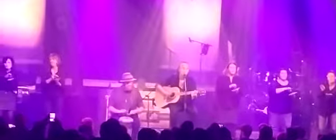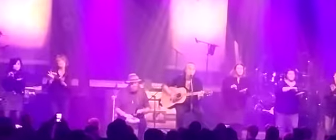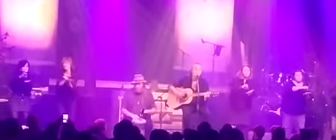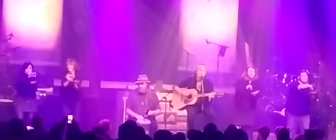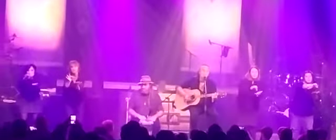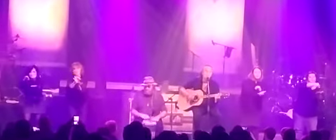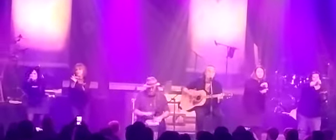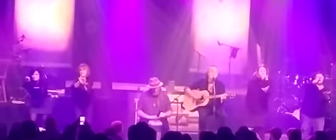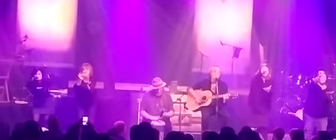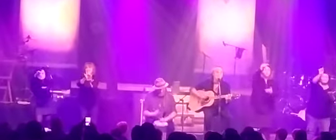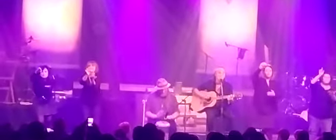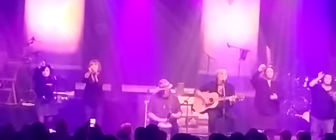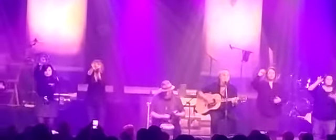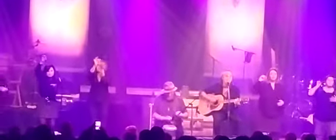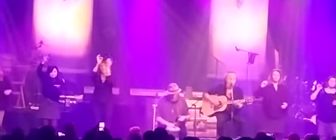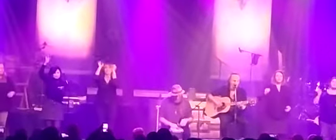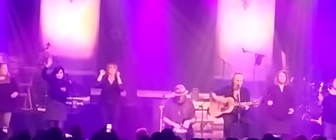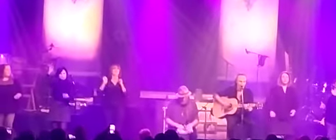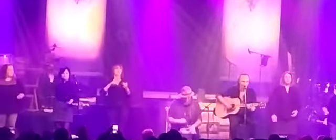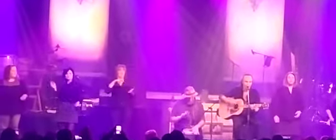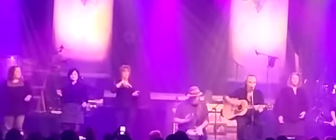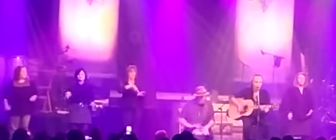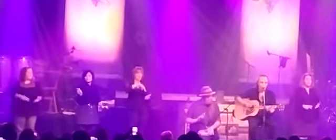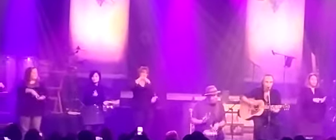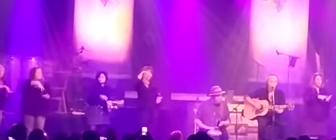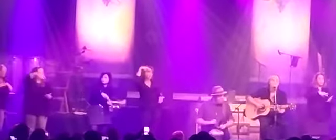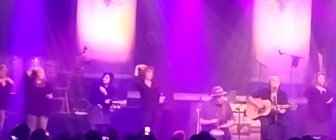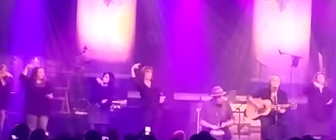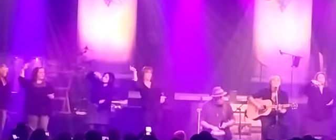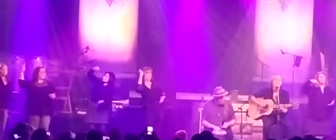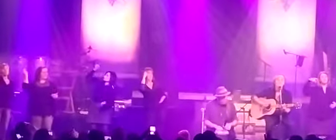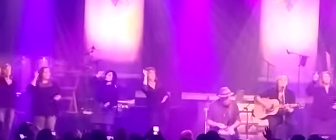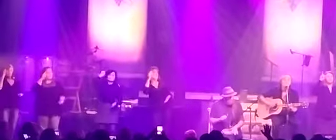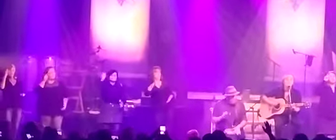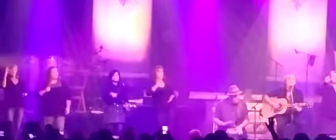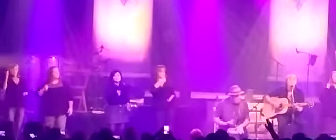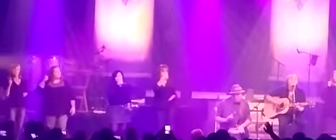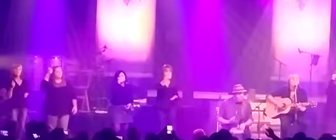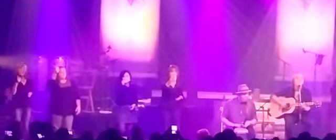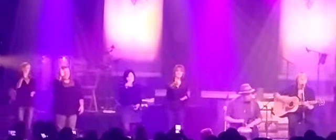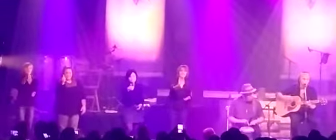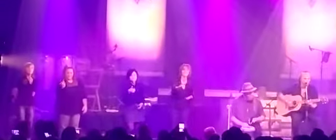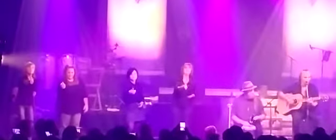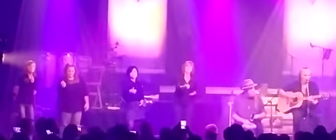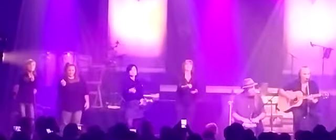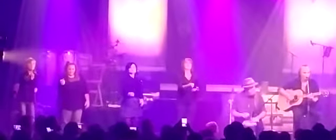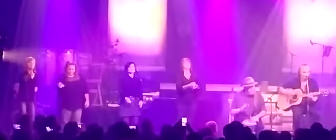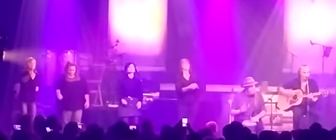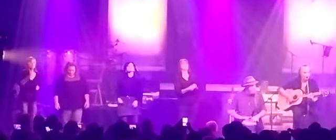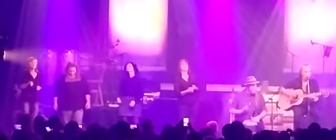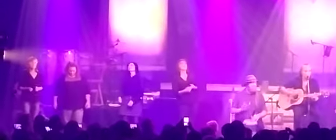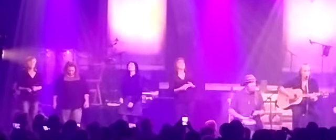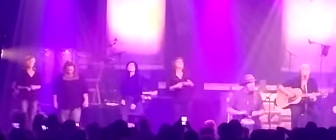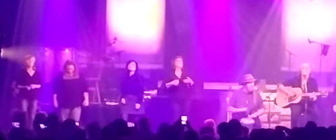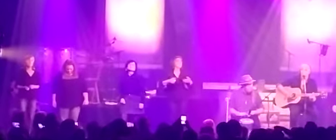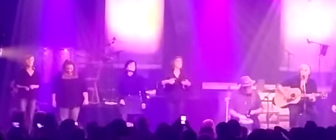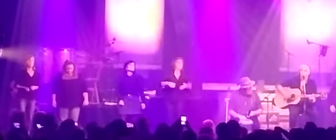puisqu'on ne contrôle pas votre destin, que votre envol est pour demain,